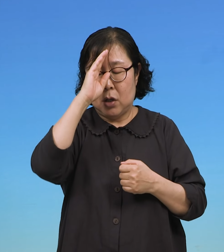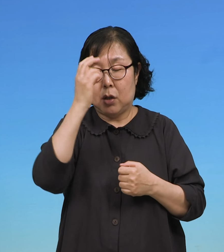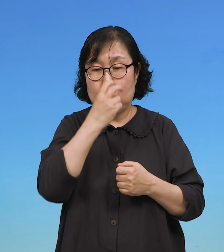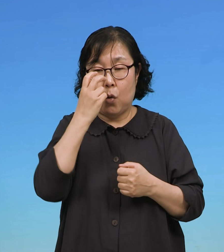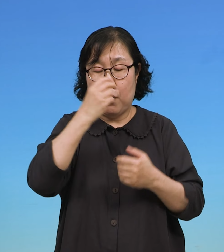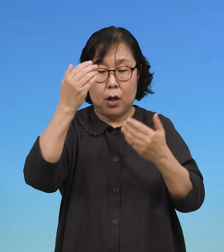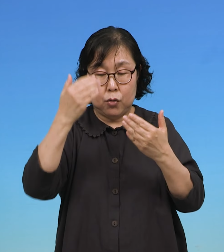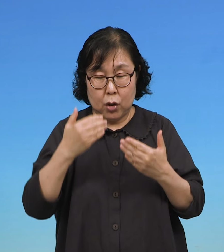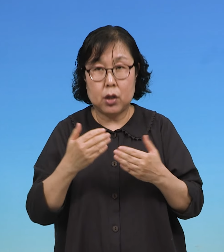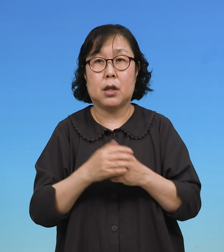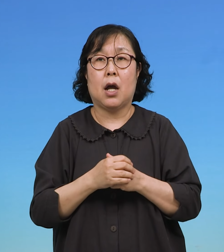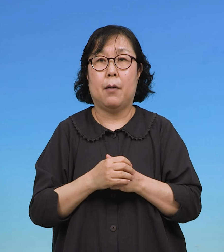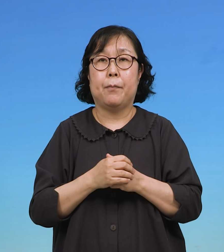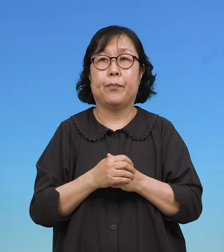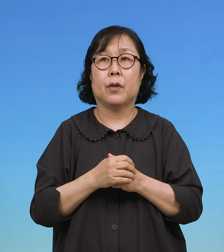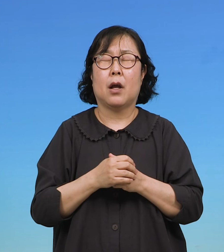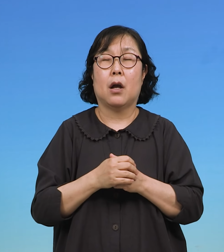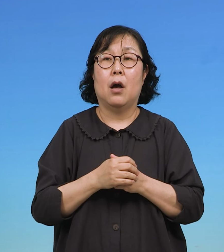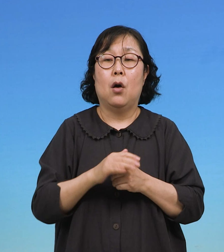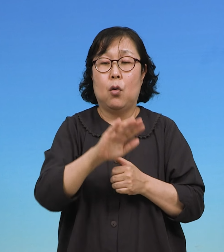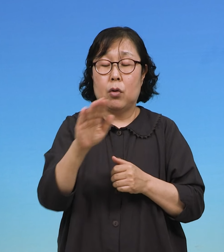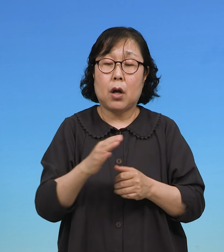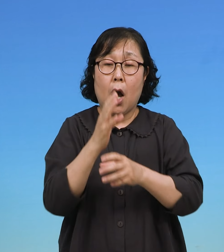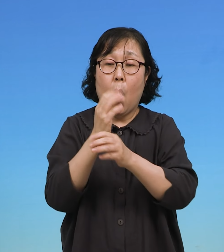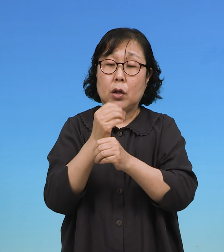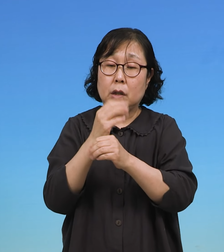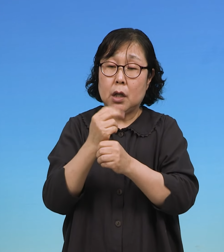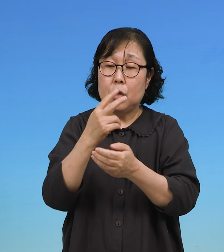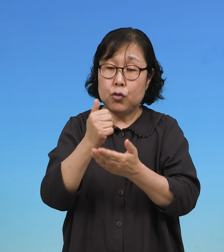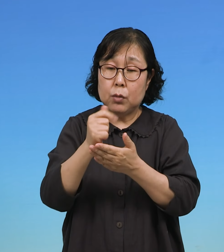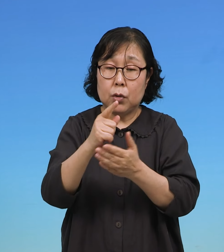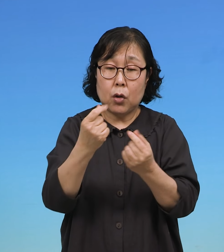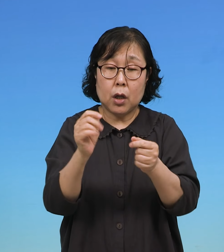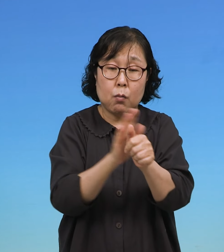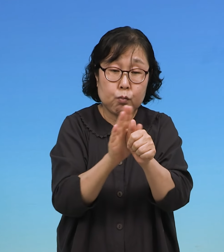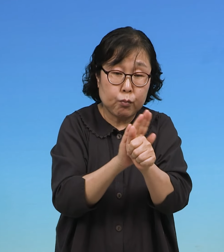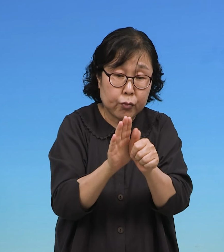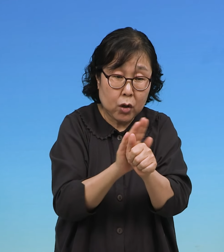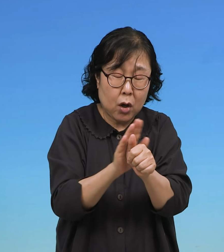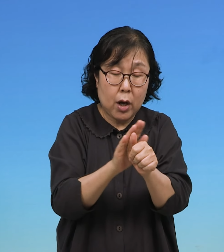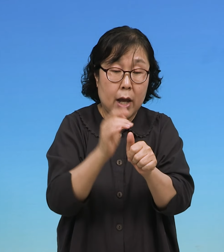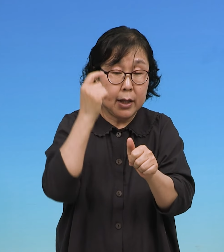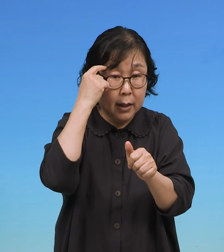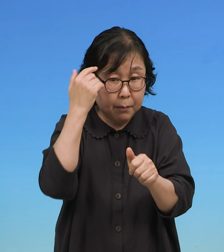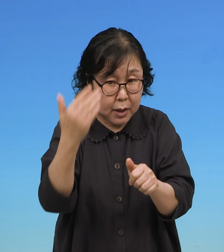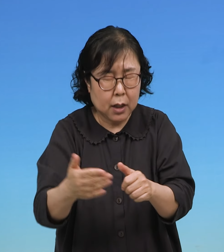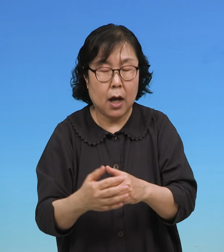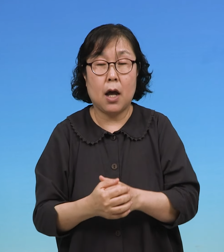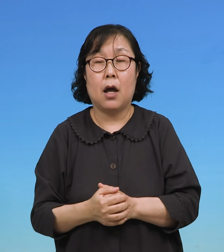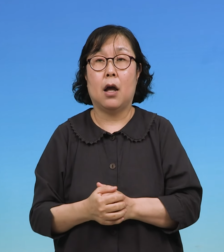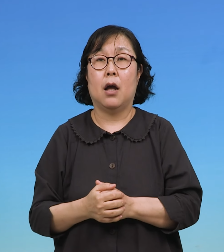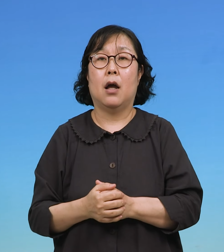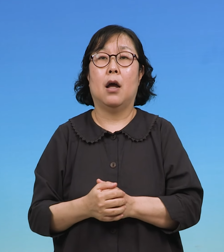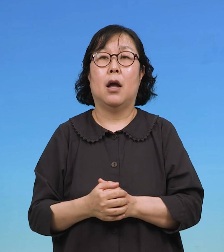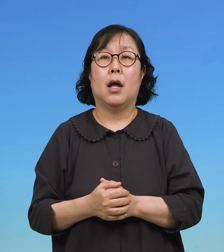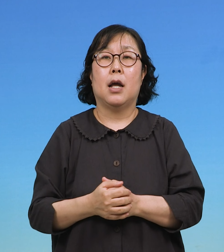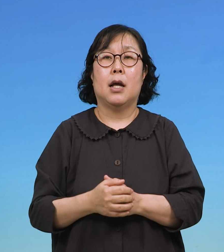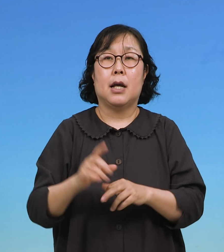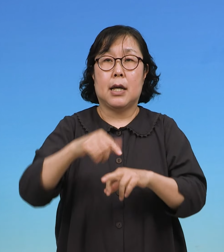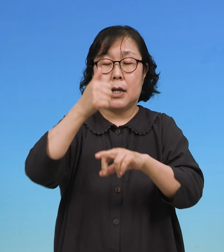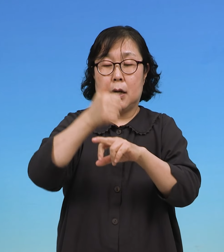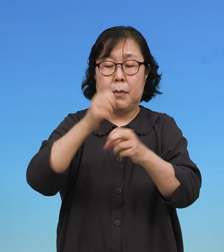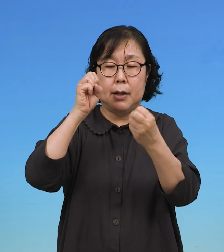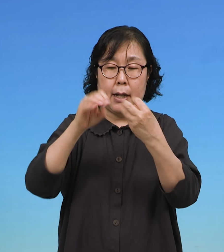보았느니라. 그랬더니 그들이 말합니다. 우리가 언제 주님을 이렇게 대접했습니까? 그랬더니 주님의 유명한 대답